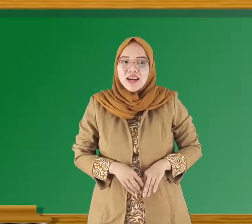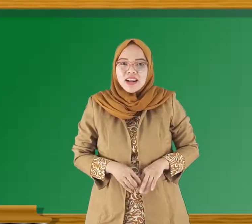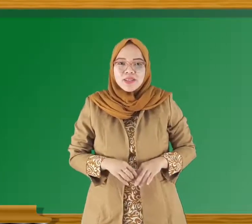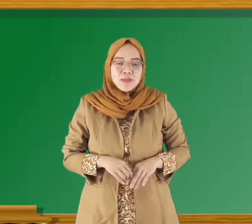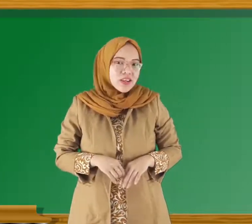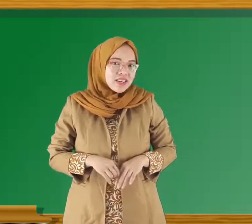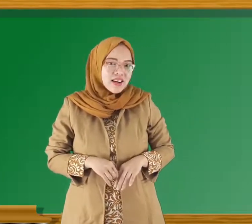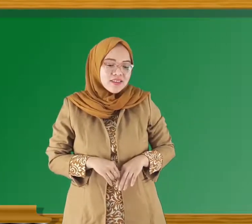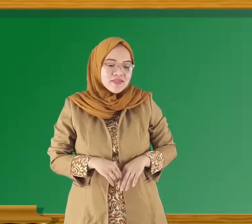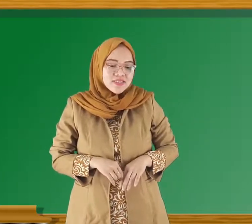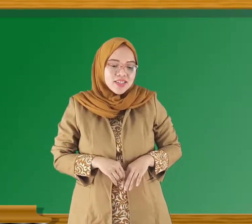semuanya.